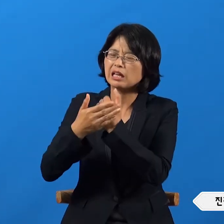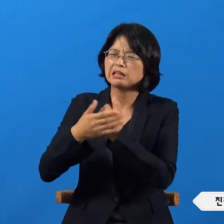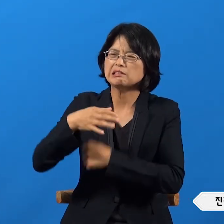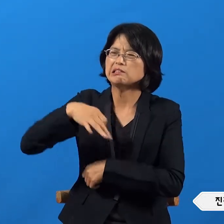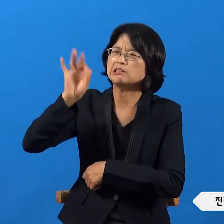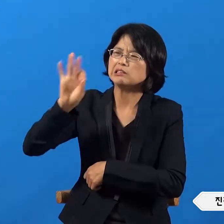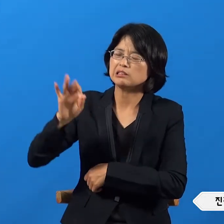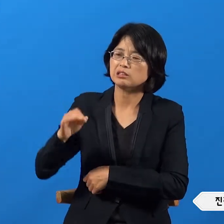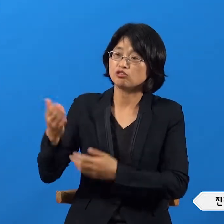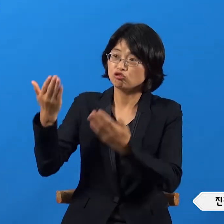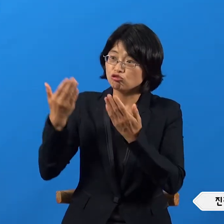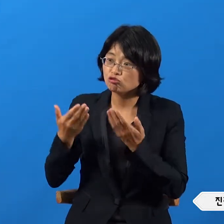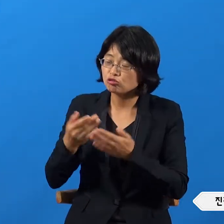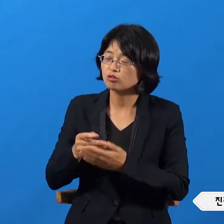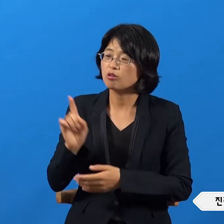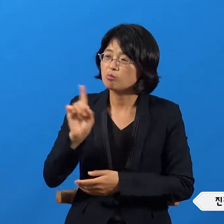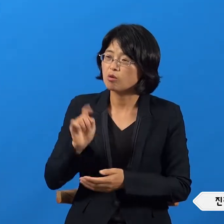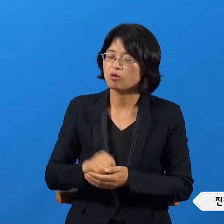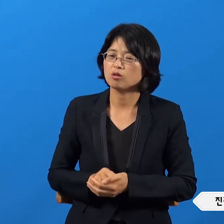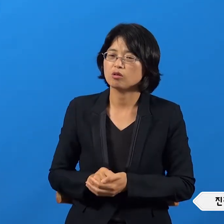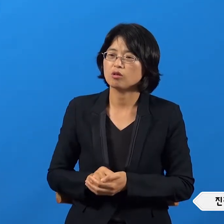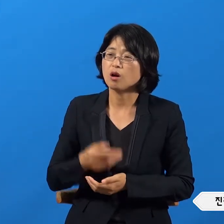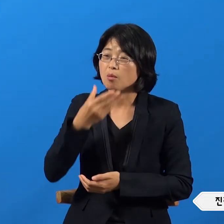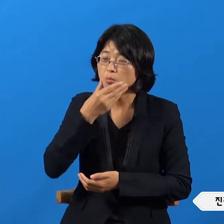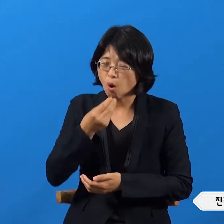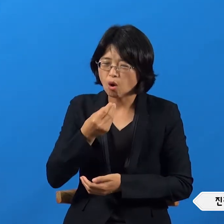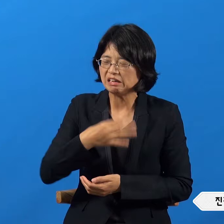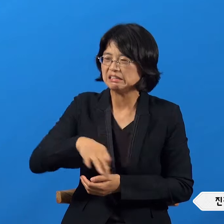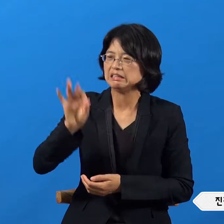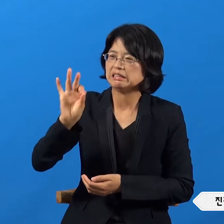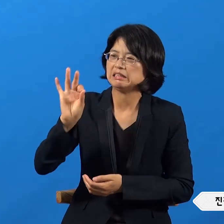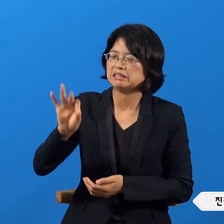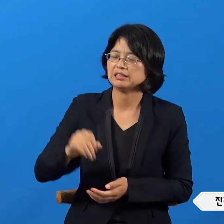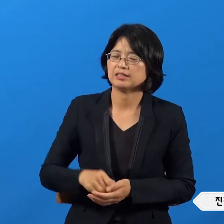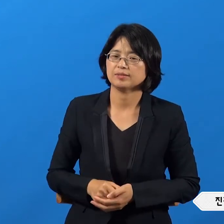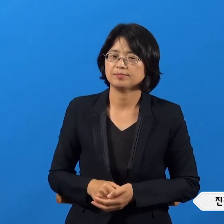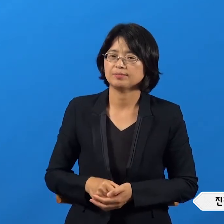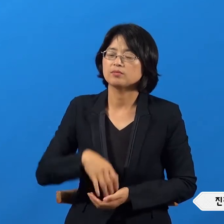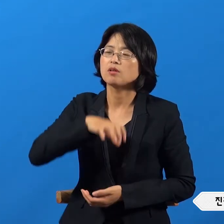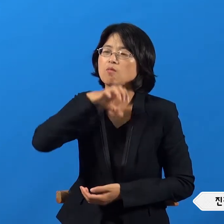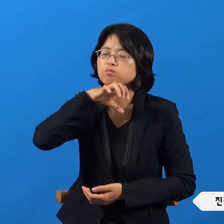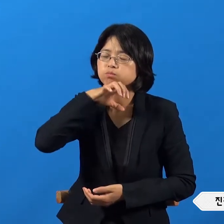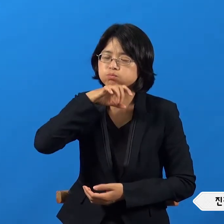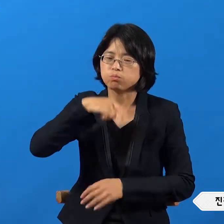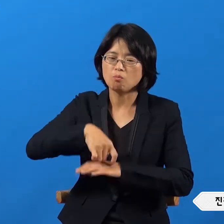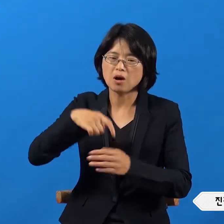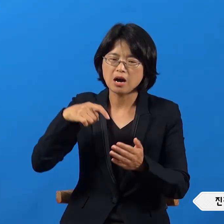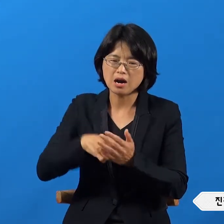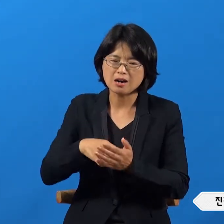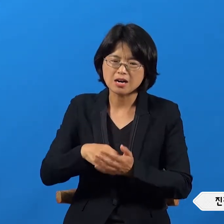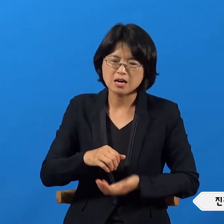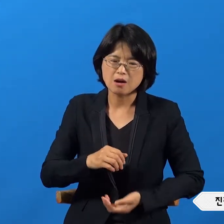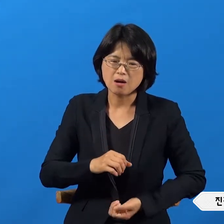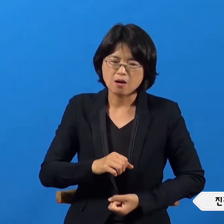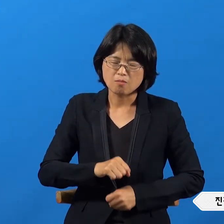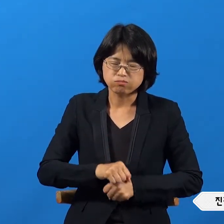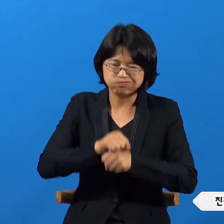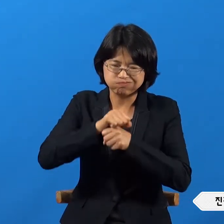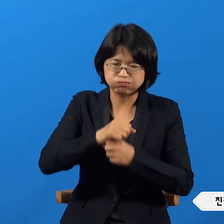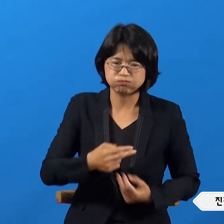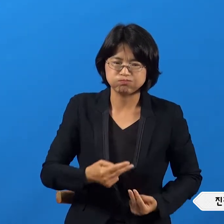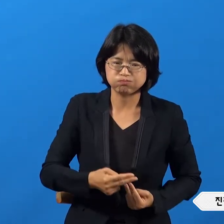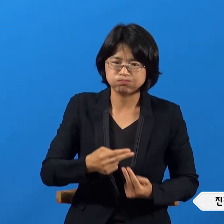축복을 가볍게 여깁니다. 원망이 그들 마음에 들어가서 그들은 어려움 가운데 있습니다. 그때